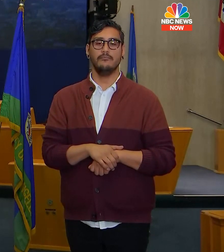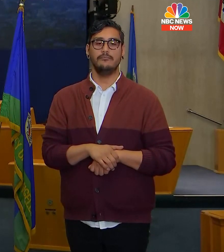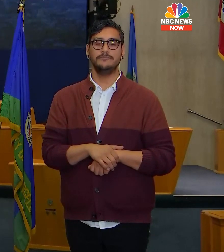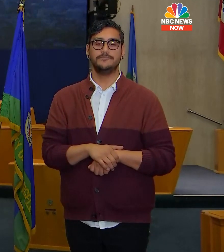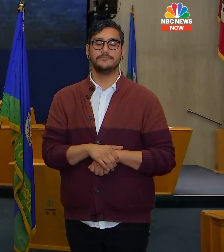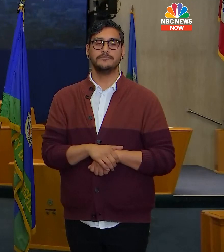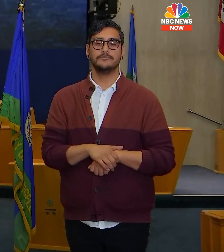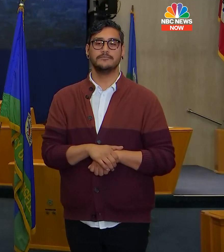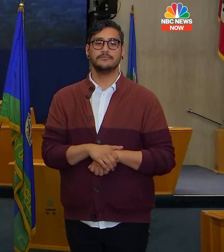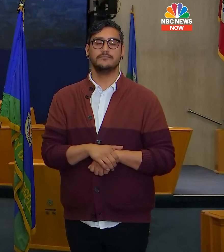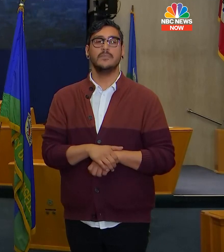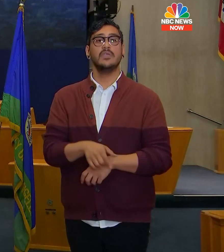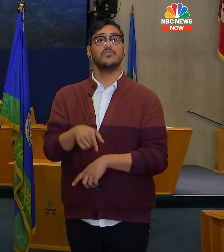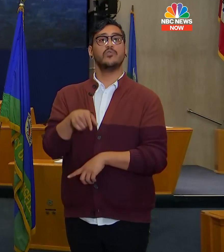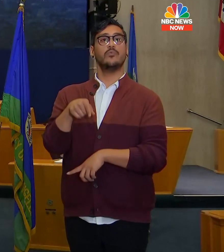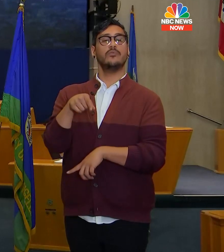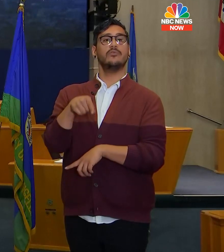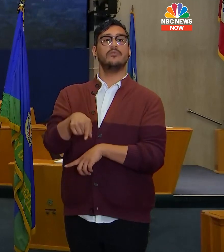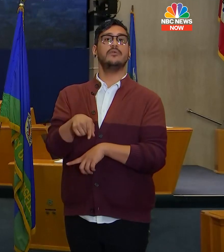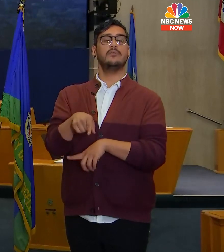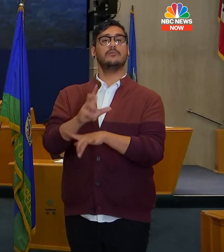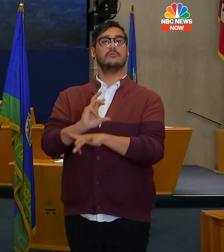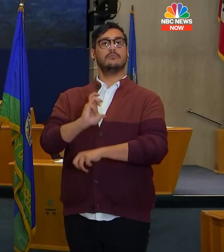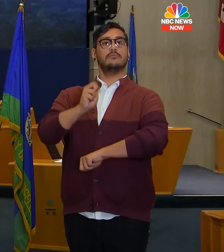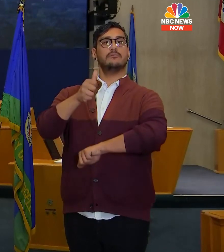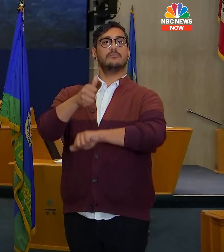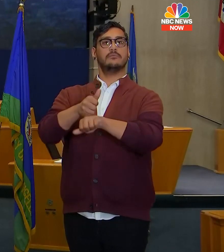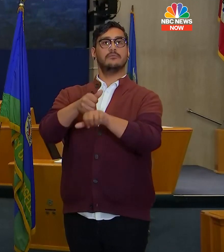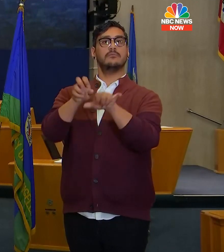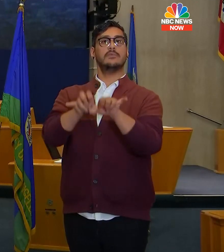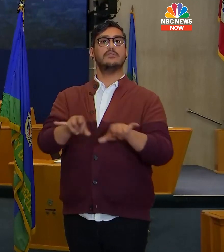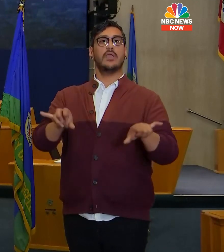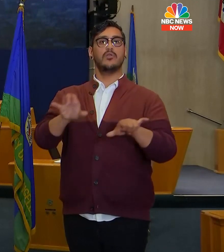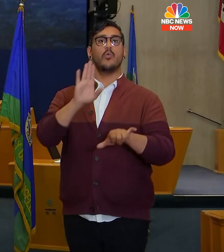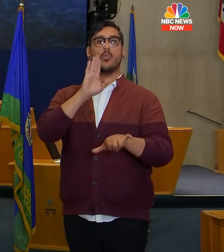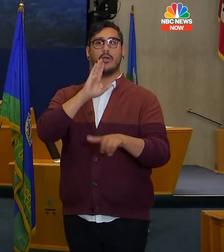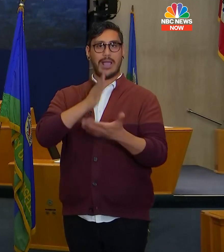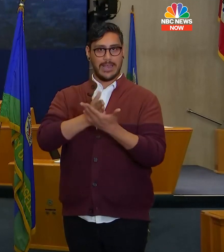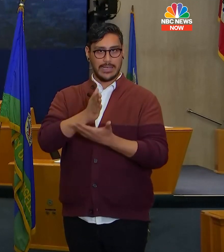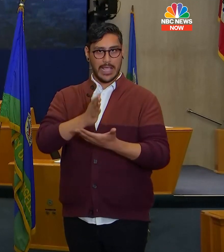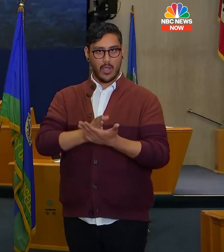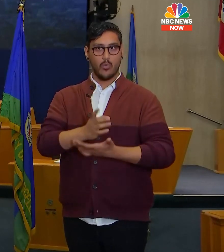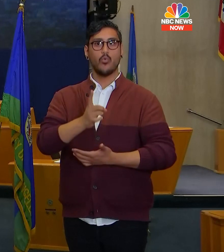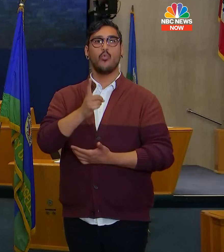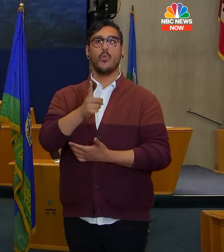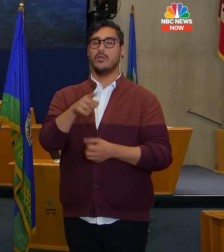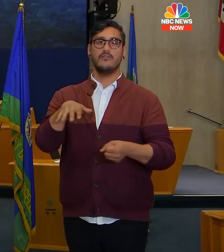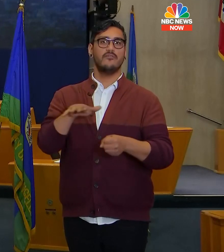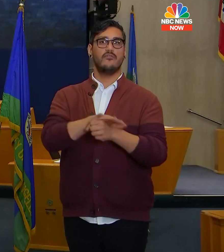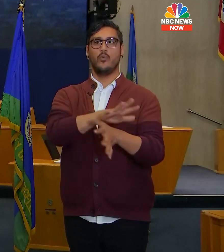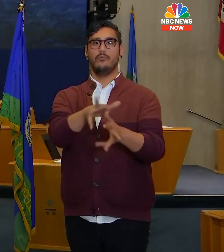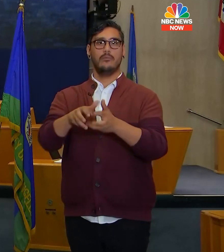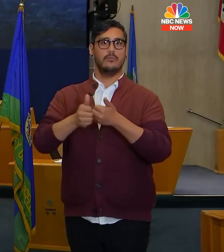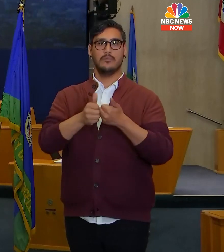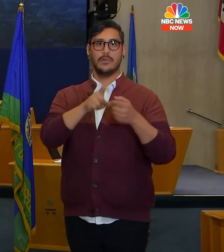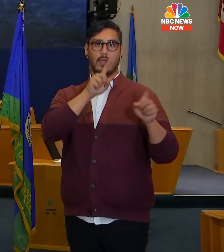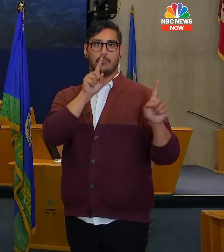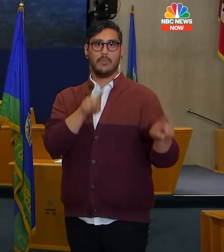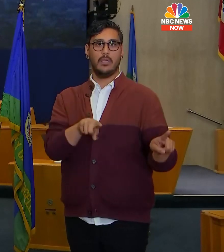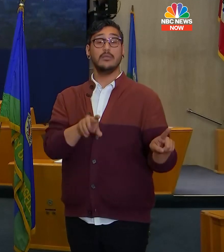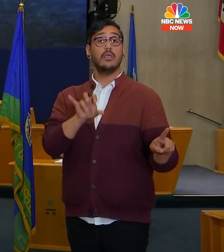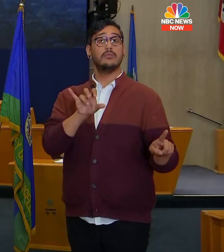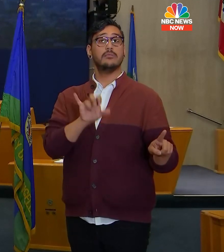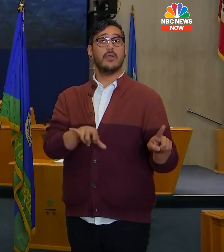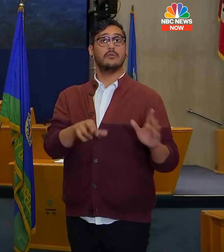estándar de una estructura organizacional que permite una comandancia unificada. Y en esta comandancia unificada están